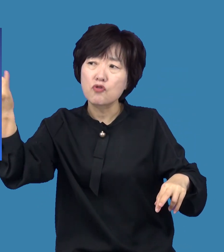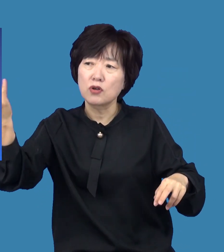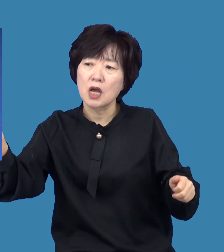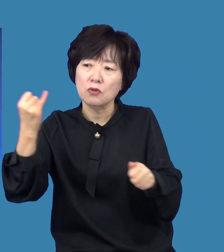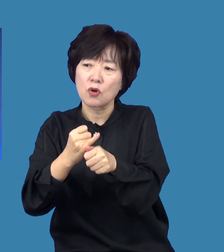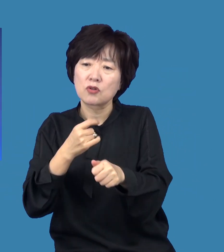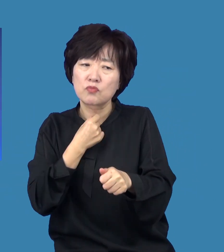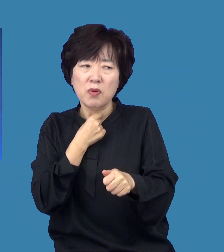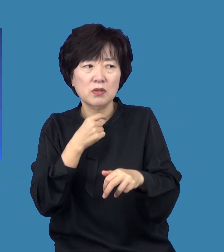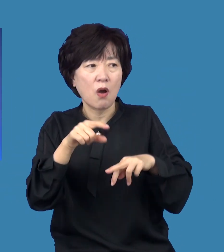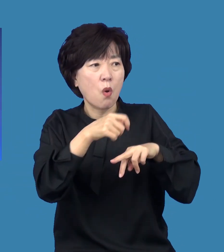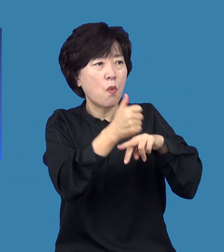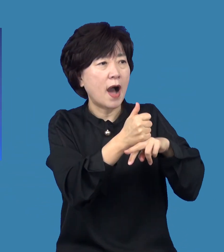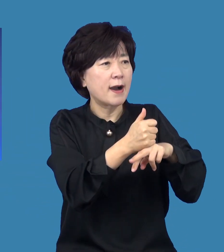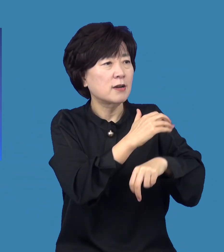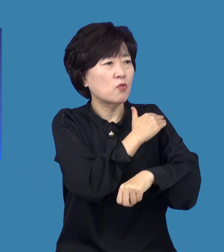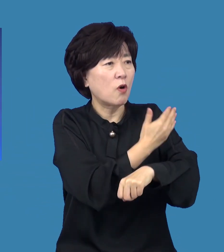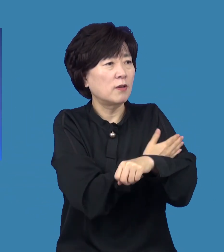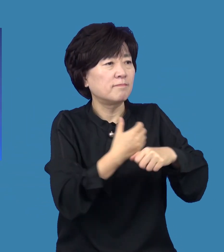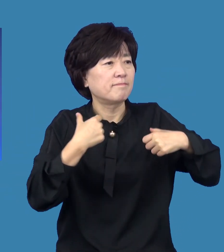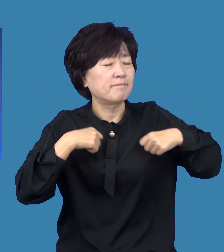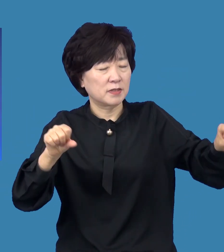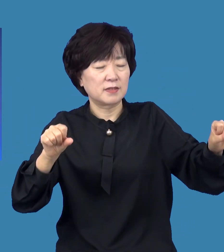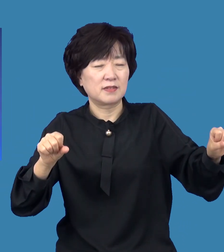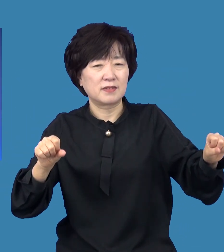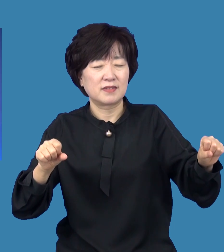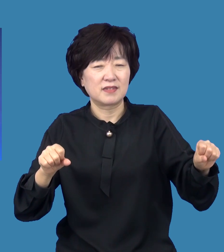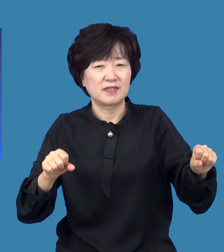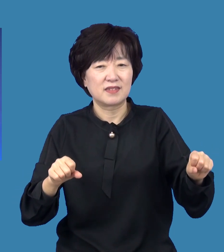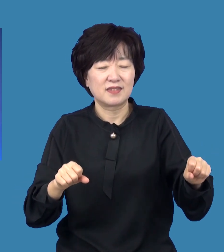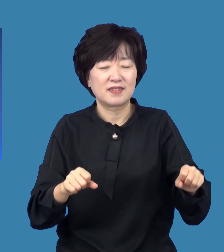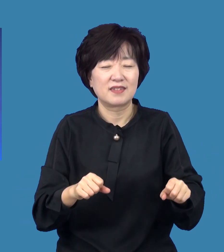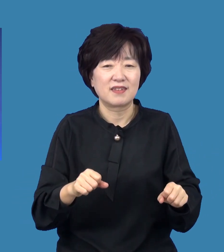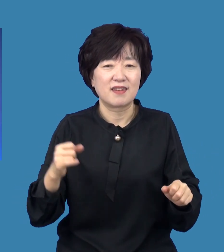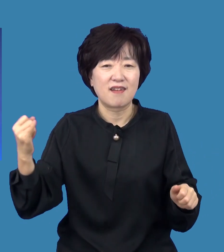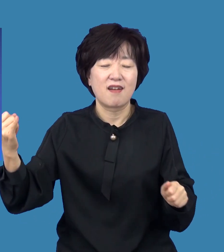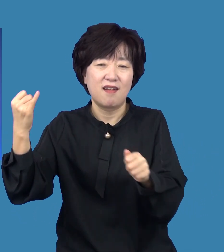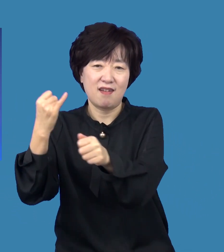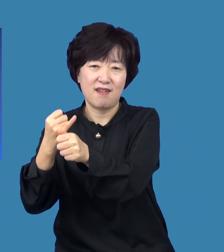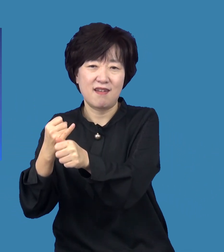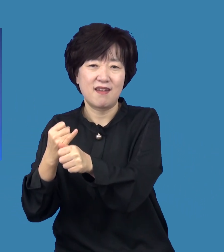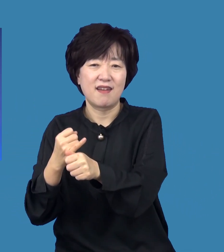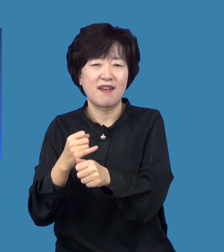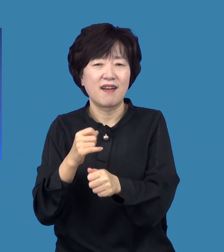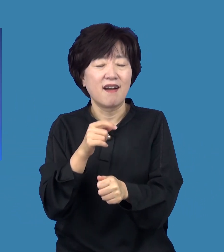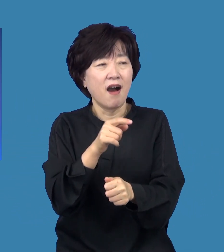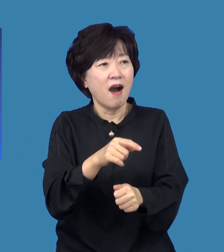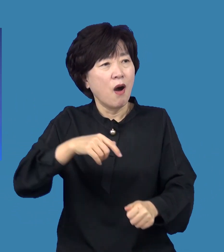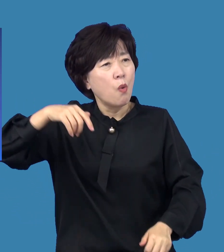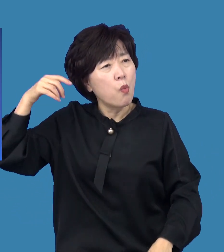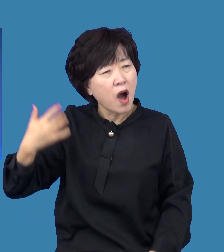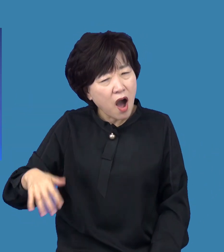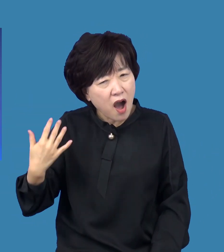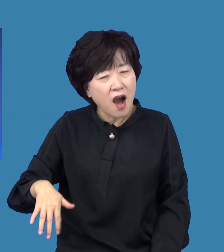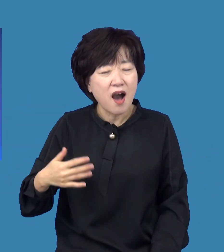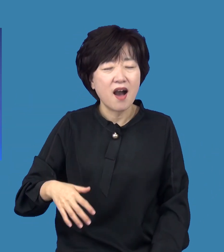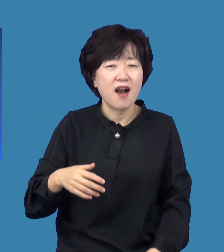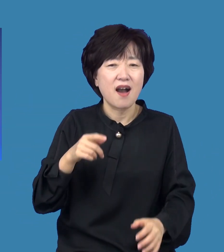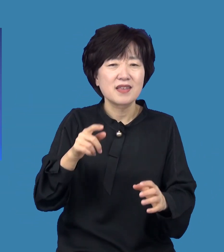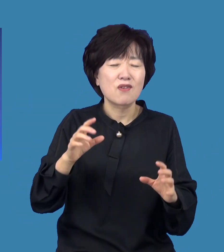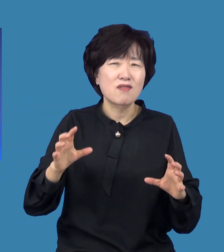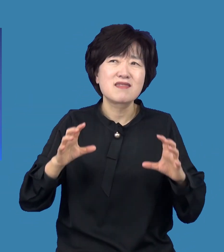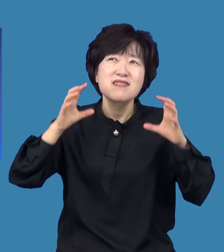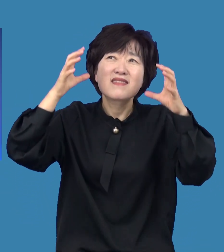왕위를 포기해요. 1936년 12월 10일이에요. 그래서 이것을 세기의 사건, 세기의 로맨스라고 부릅니다. 우리가